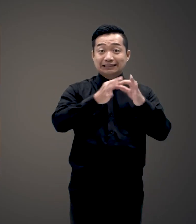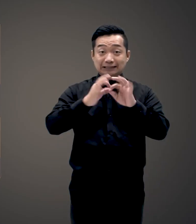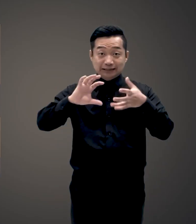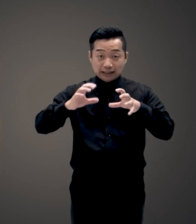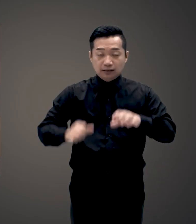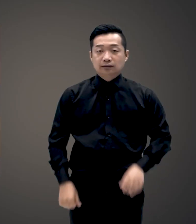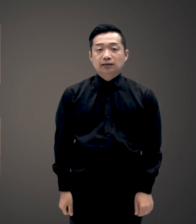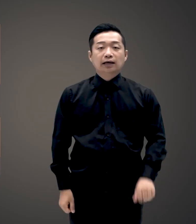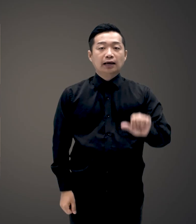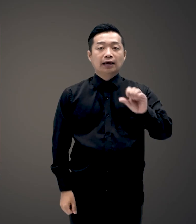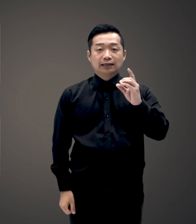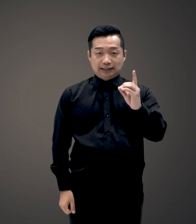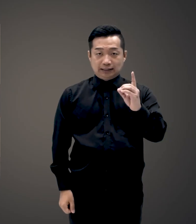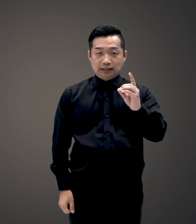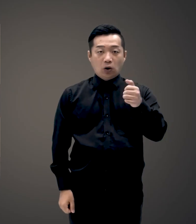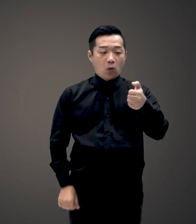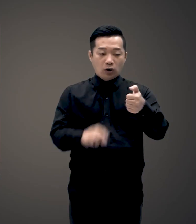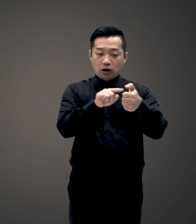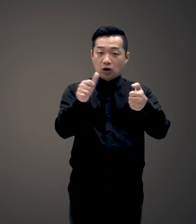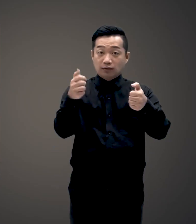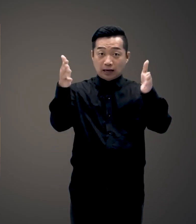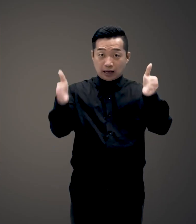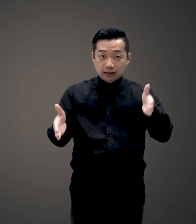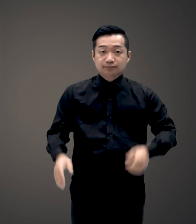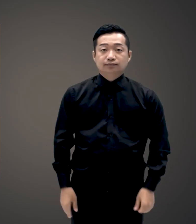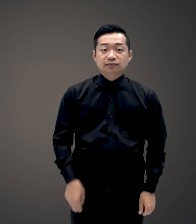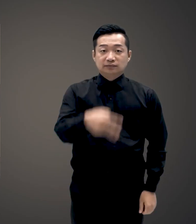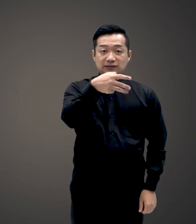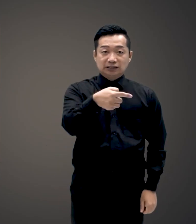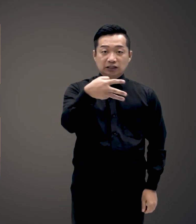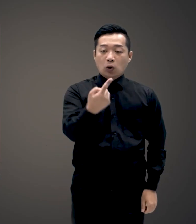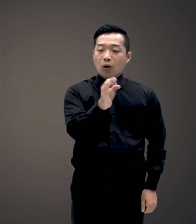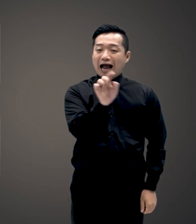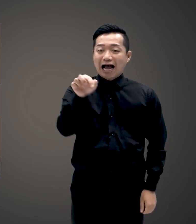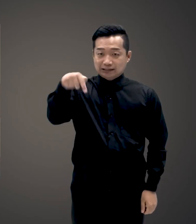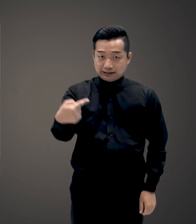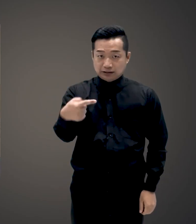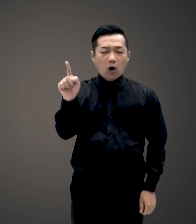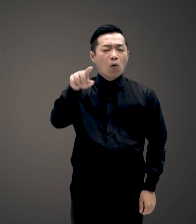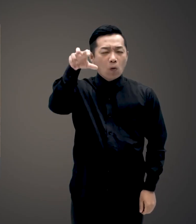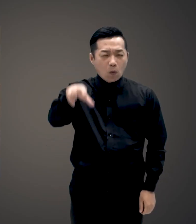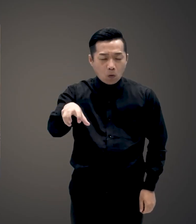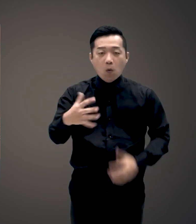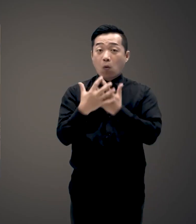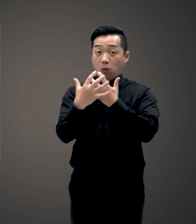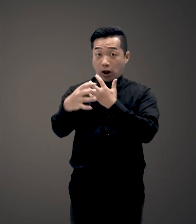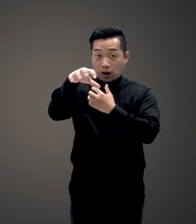그리스, 기원 후 50년에서 58년, 트로아스의 어느 회당.